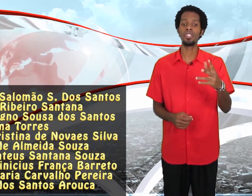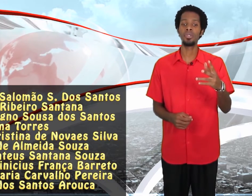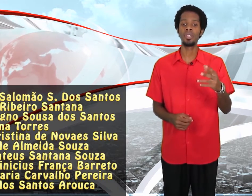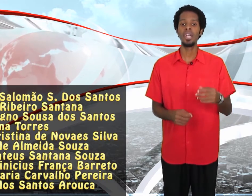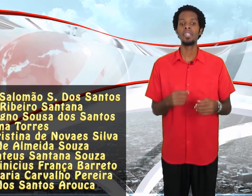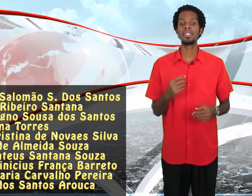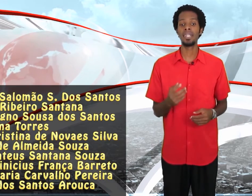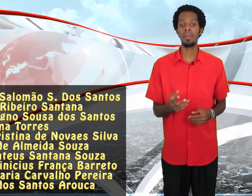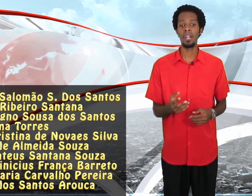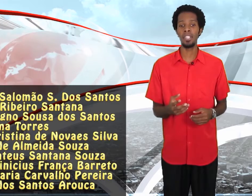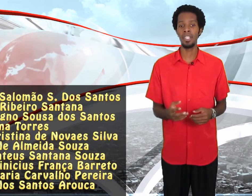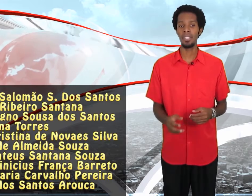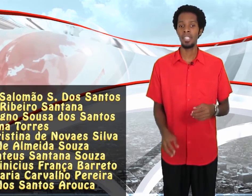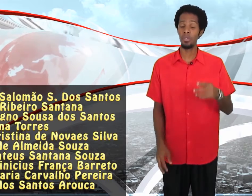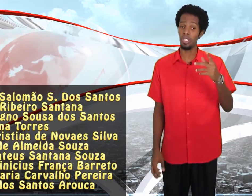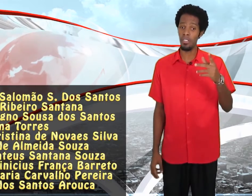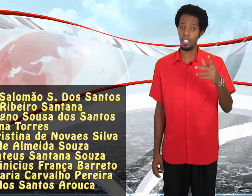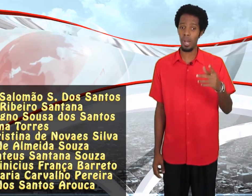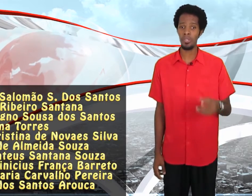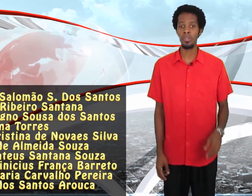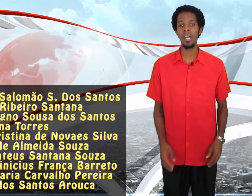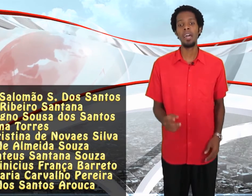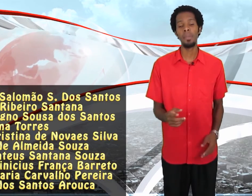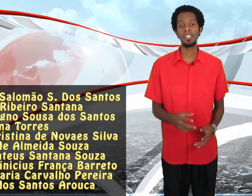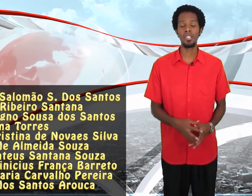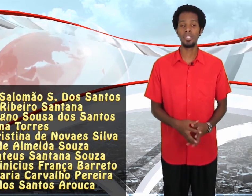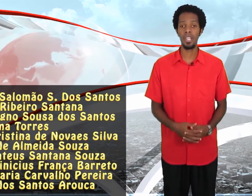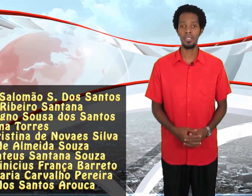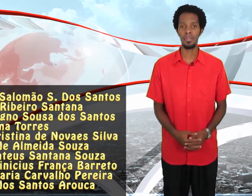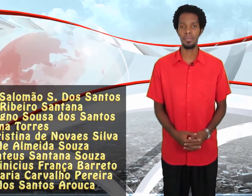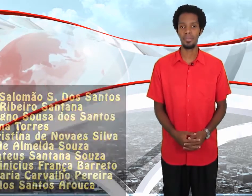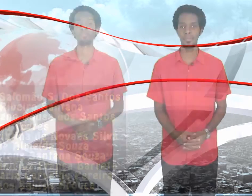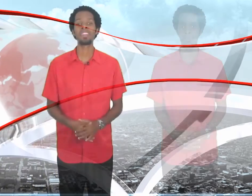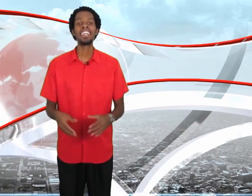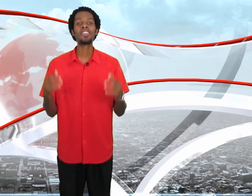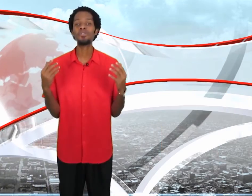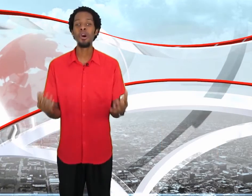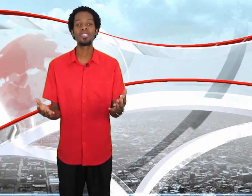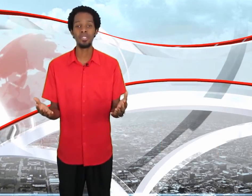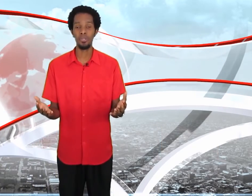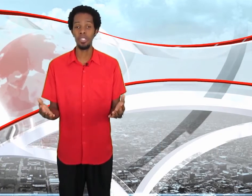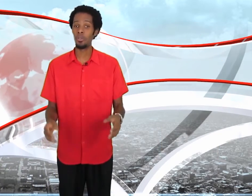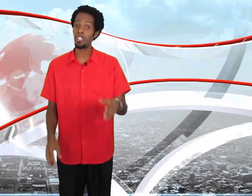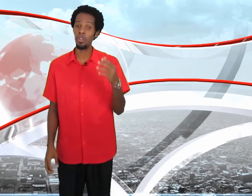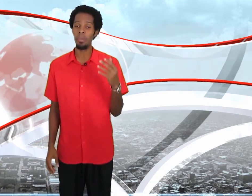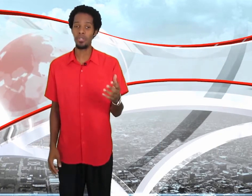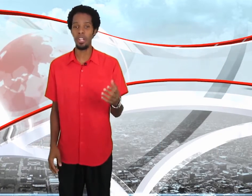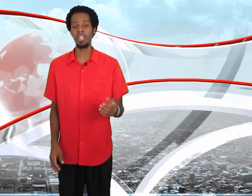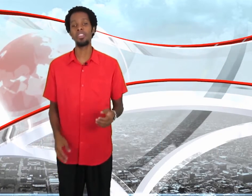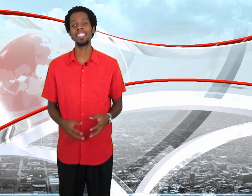Vinícius, Sandra Maria, e no dia 24, Messias dos Santos. Que o nosso Senhor Jesus continue abençoando a vida de